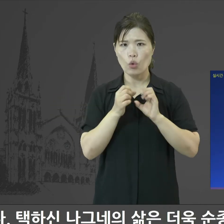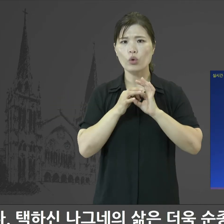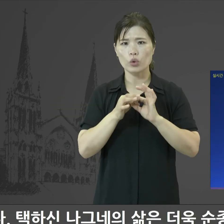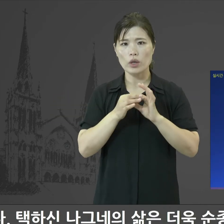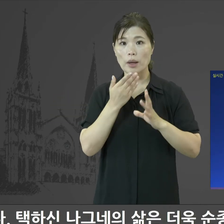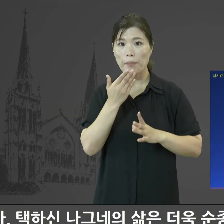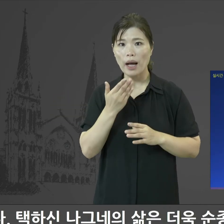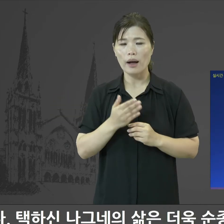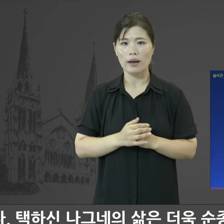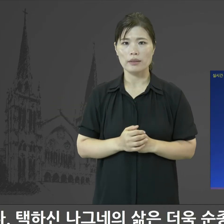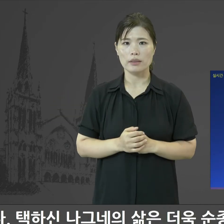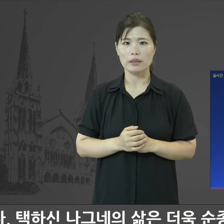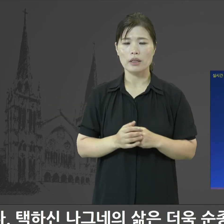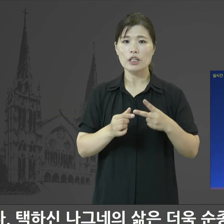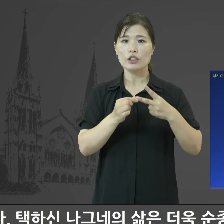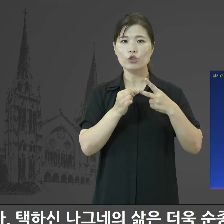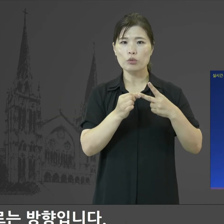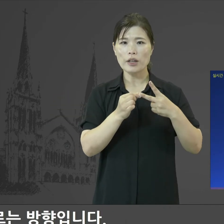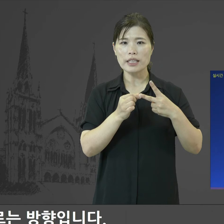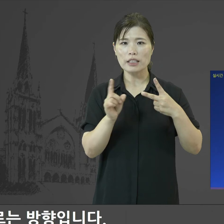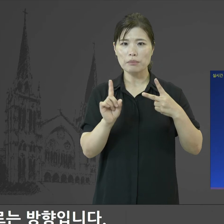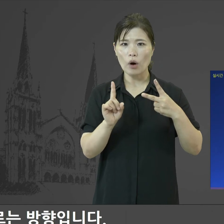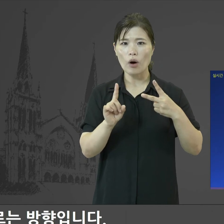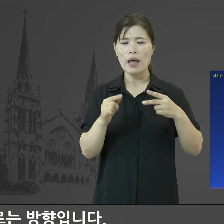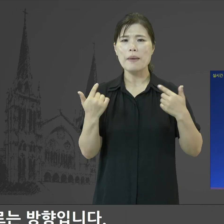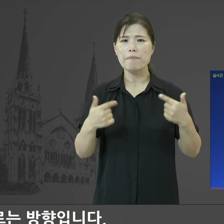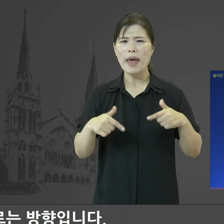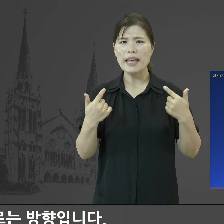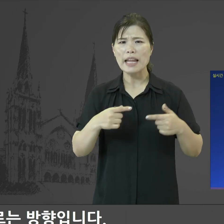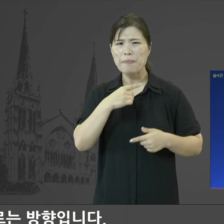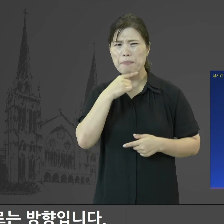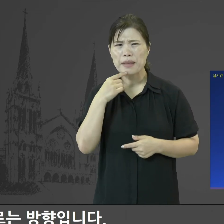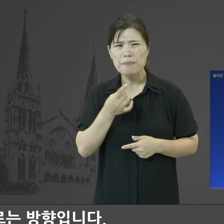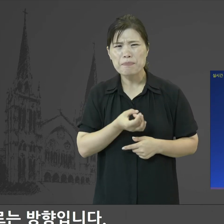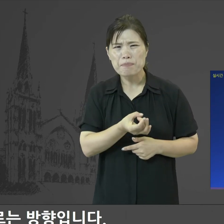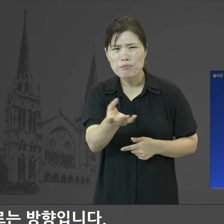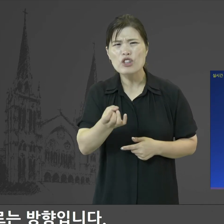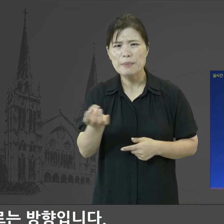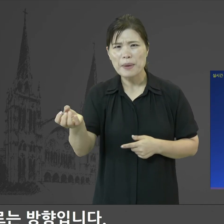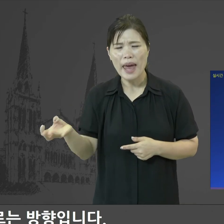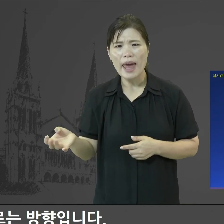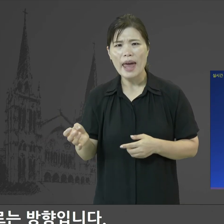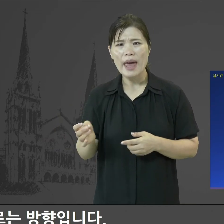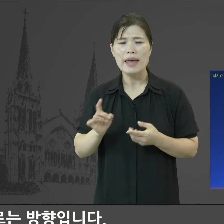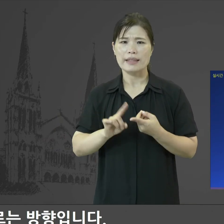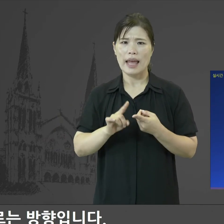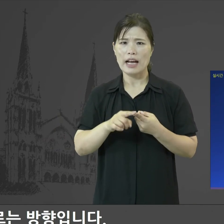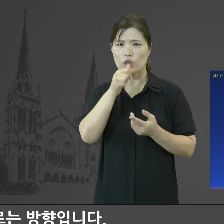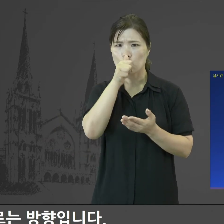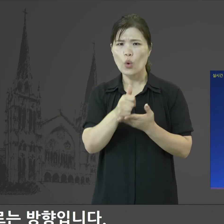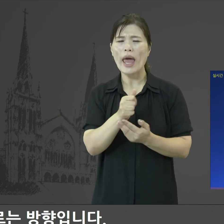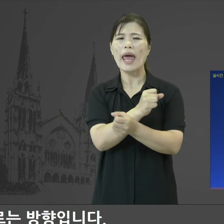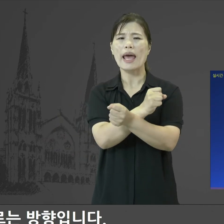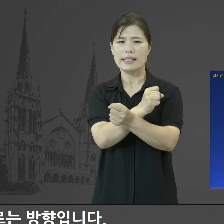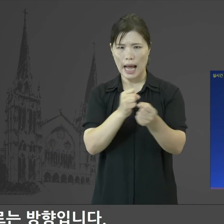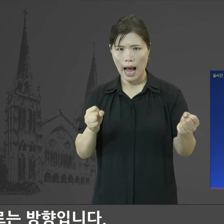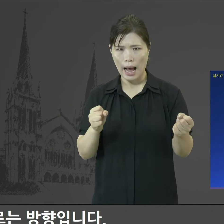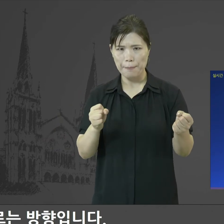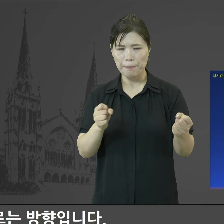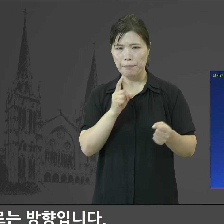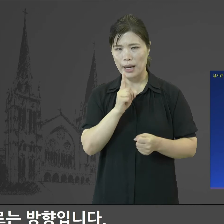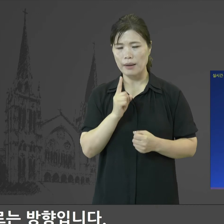가능합니다. 또 두 번째로 나타나는 것은 매일의 핏부림, 매일의 핏부림을 통한 죄사함, 즉